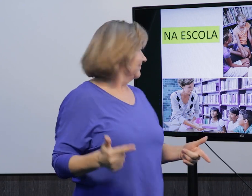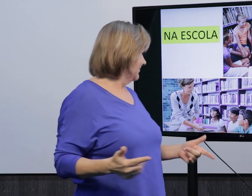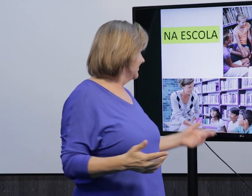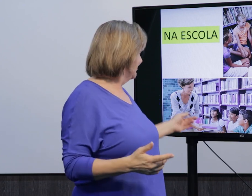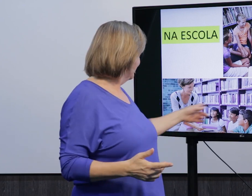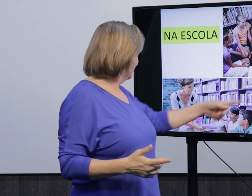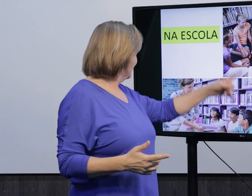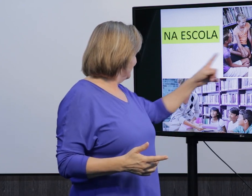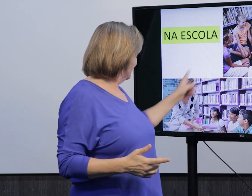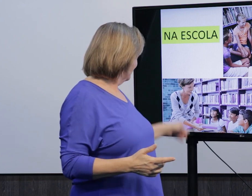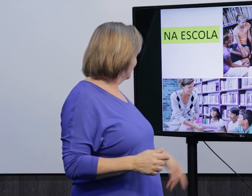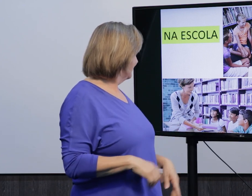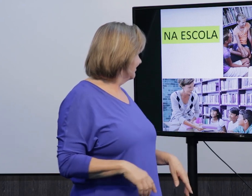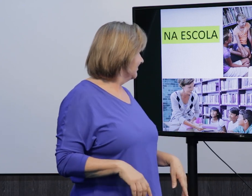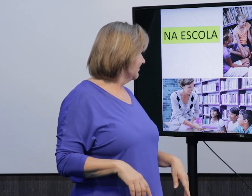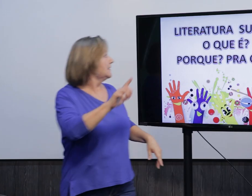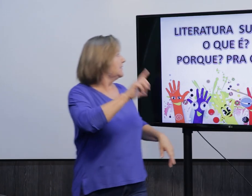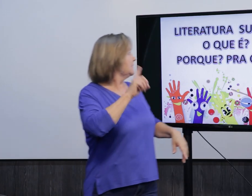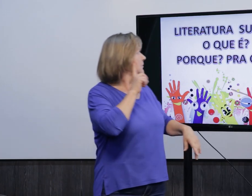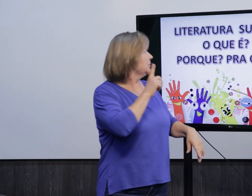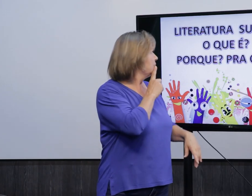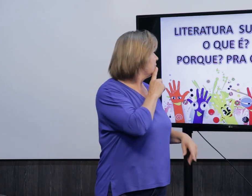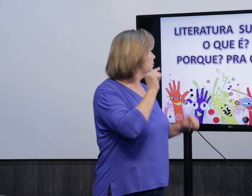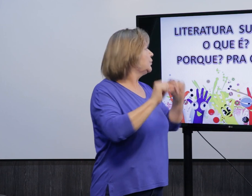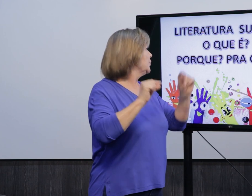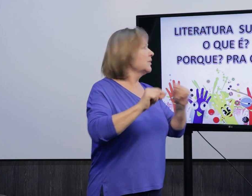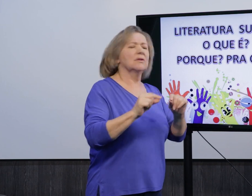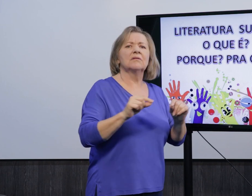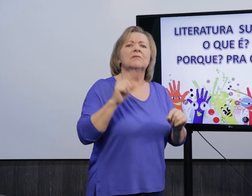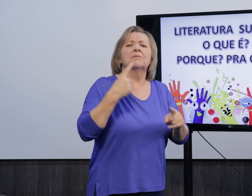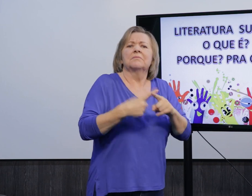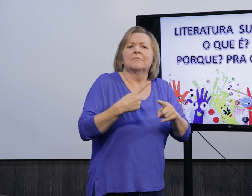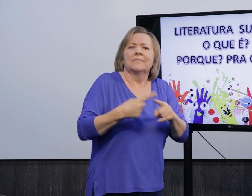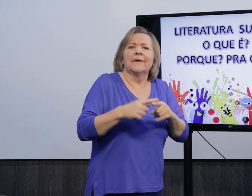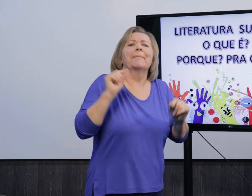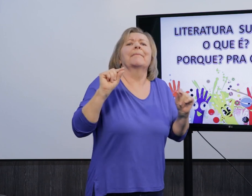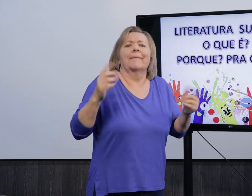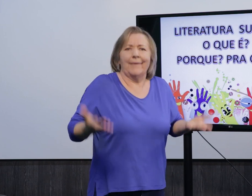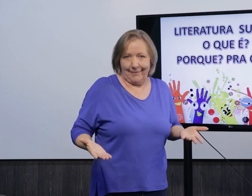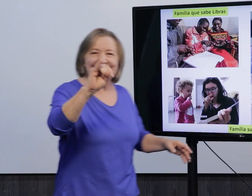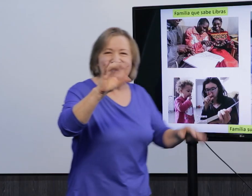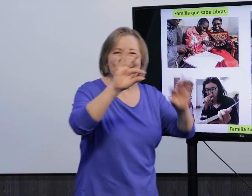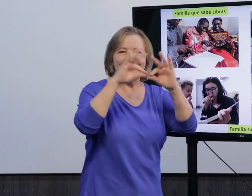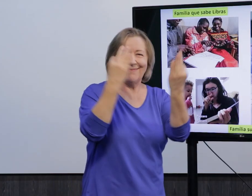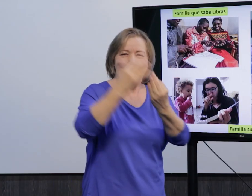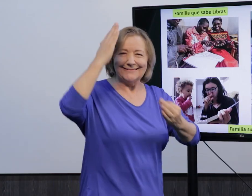entender a história e se emocionar como os demais literatura surda O que é E por que